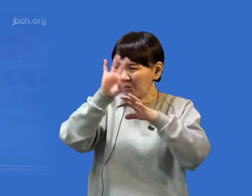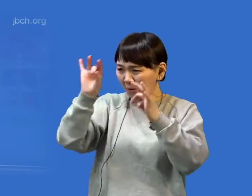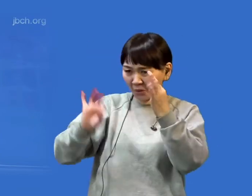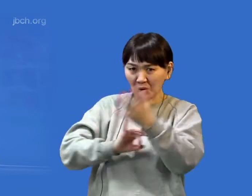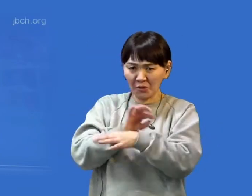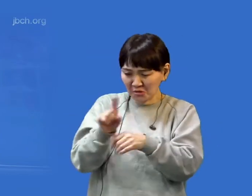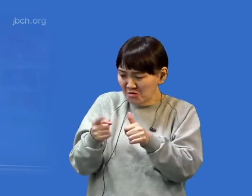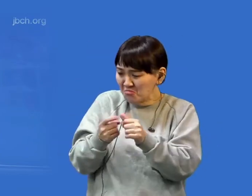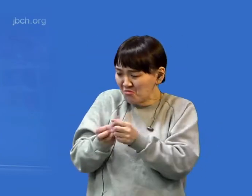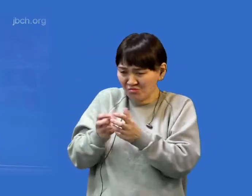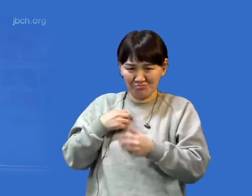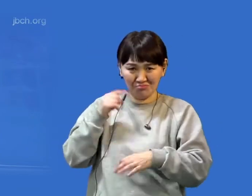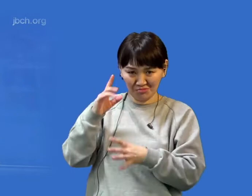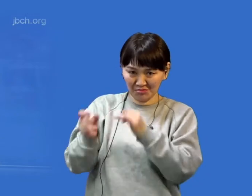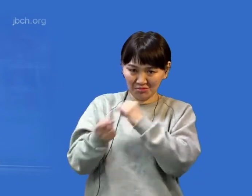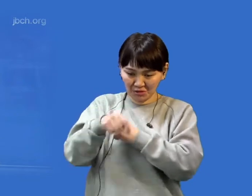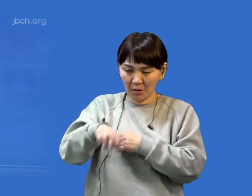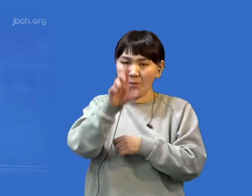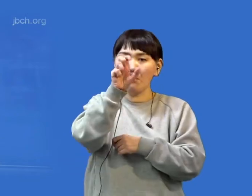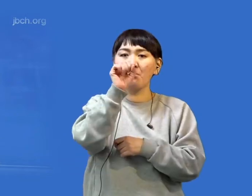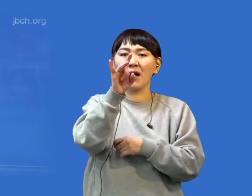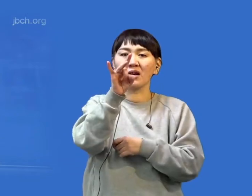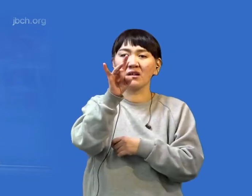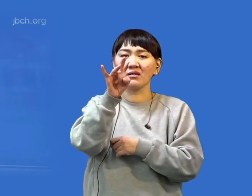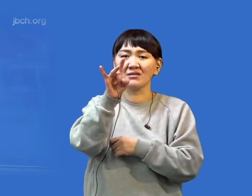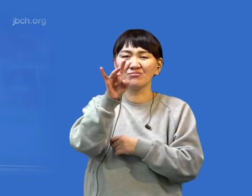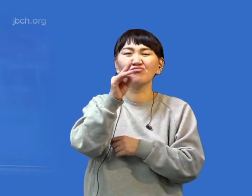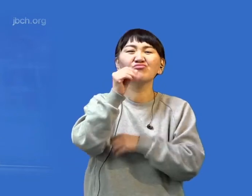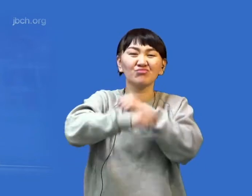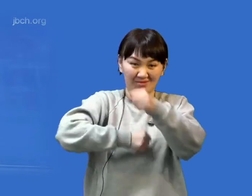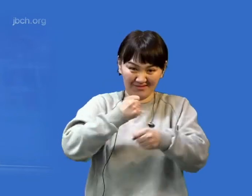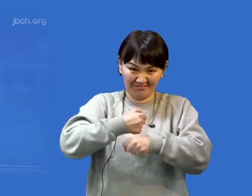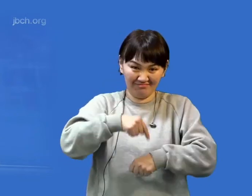юм уу? Гэртээ бар тижэмээр байна уу?